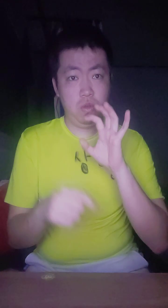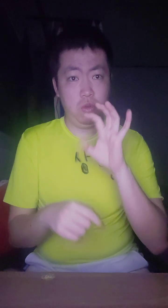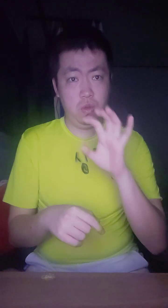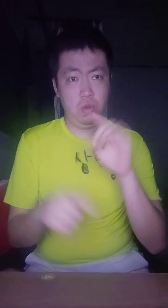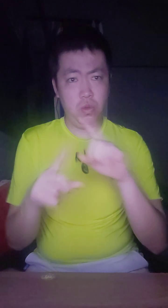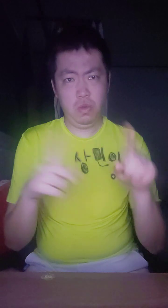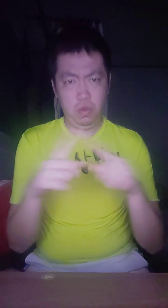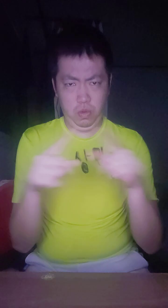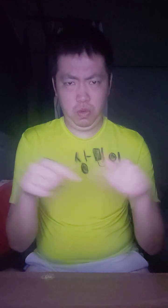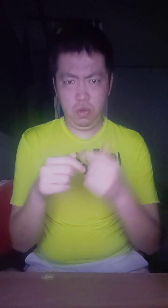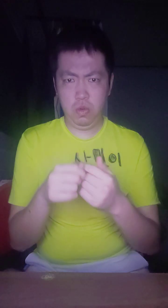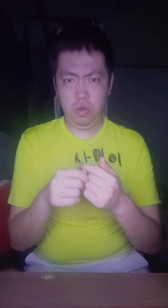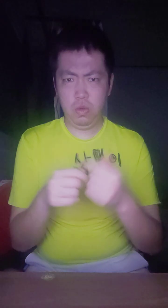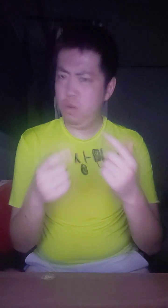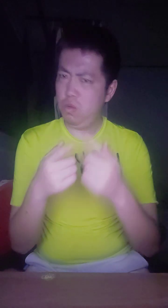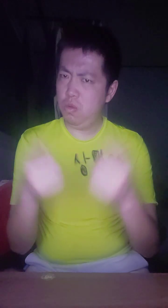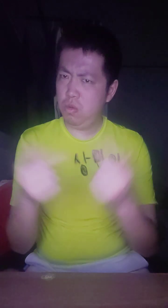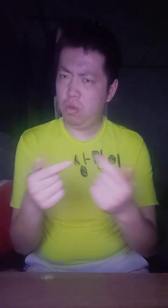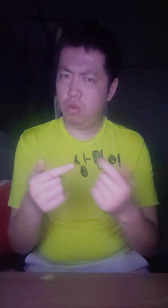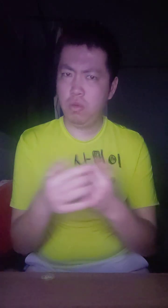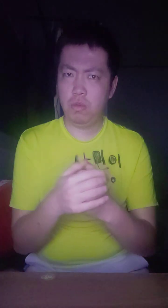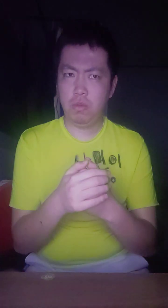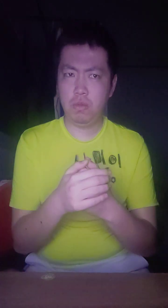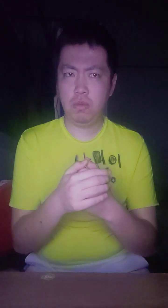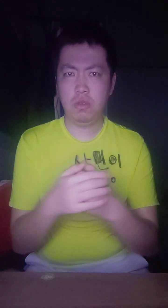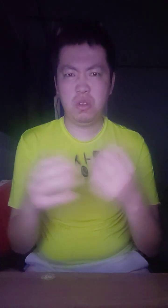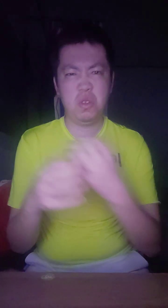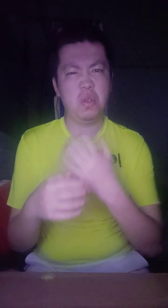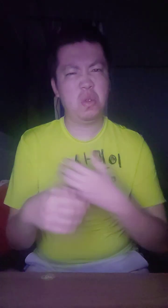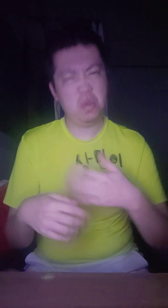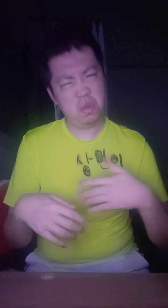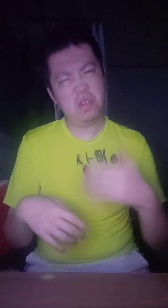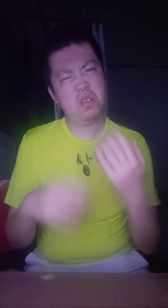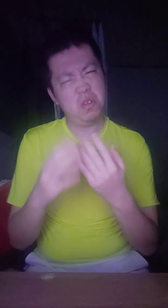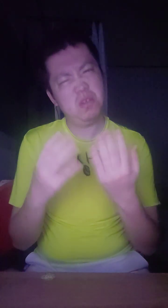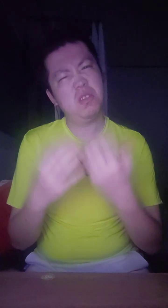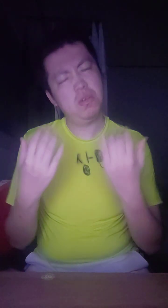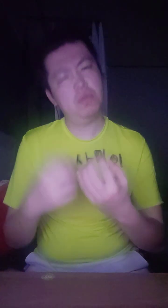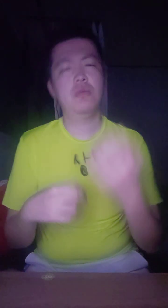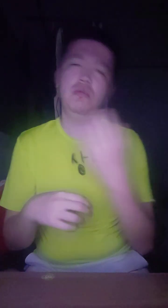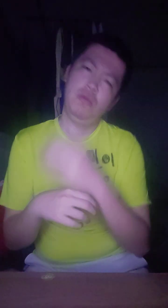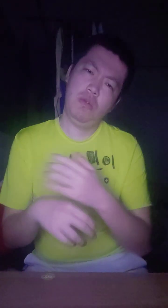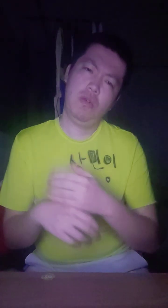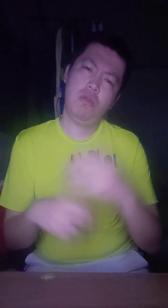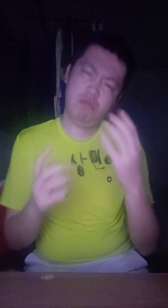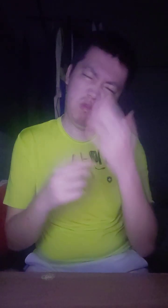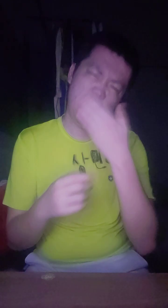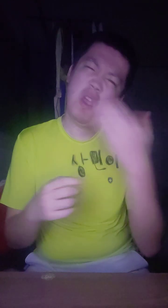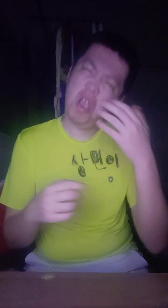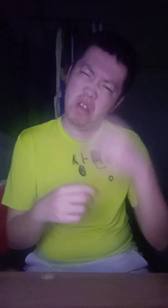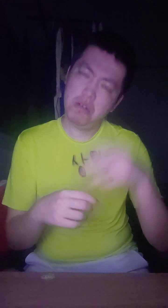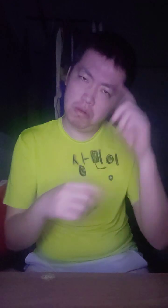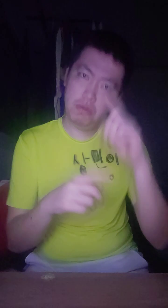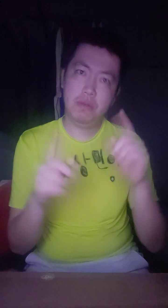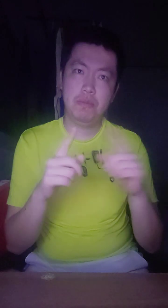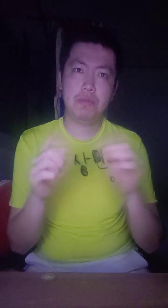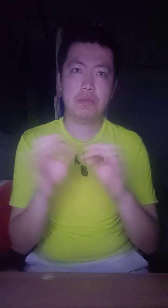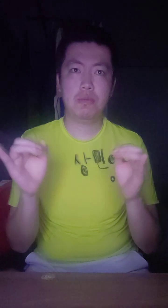공중화장실 문제를 접근하는 것은 여성들은 여전히 불안과 불편, 불쾌함을 견디며 공용 화장실을 이용할